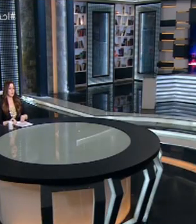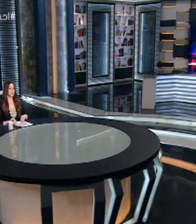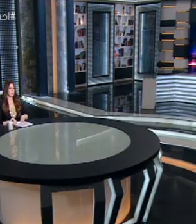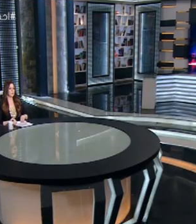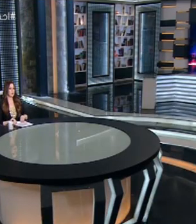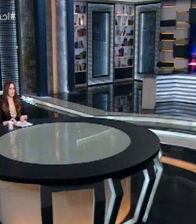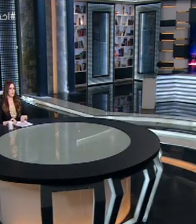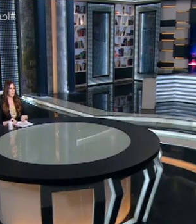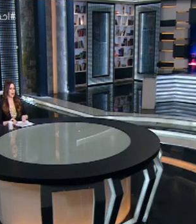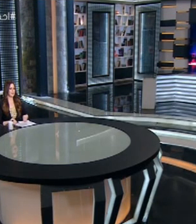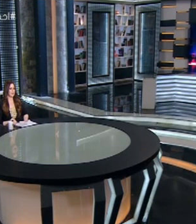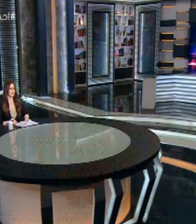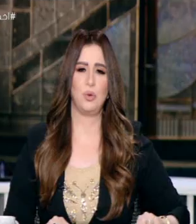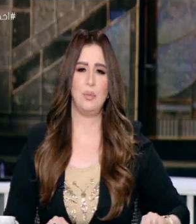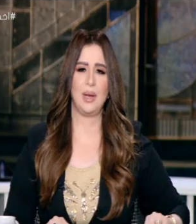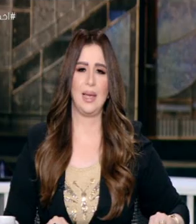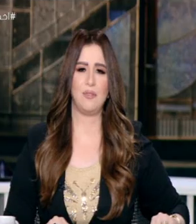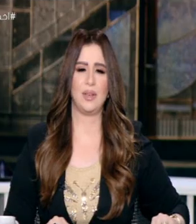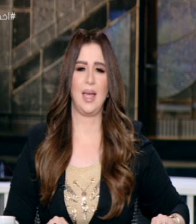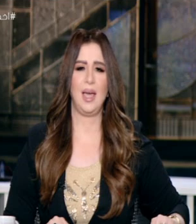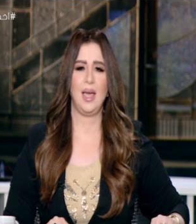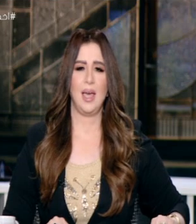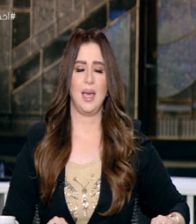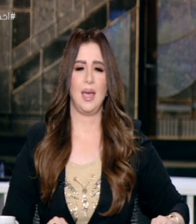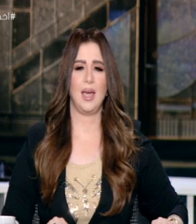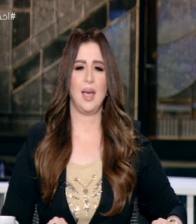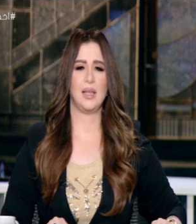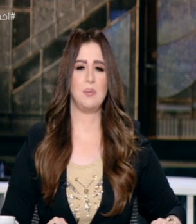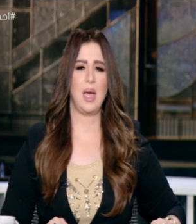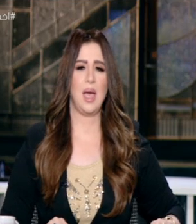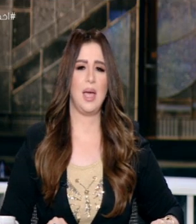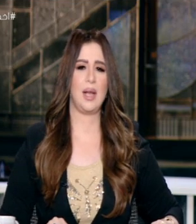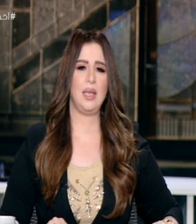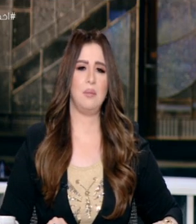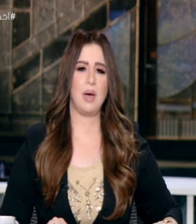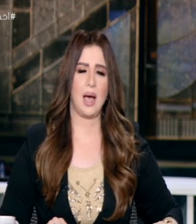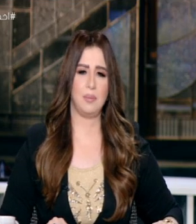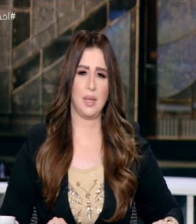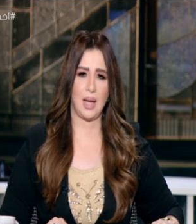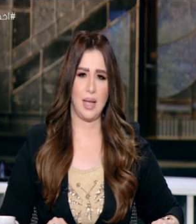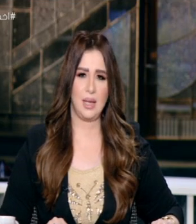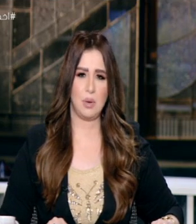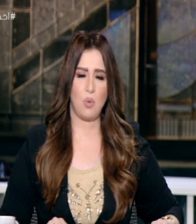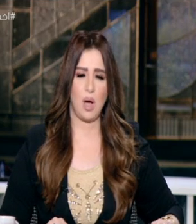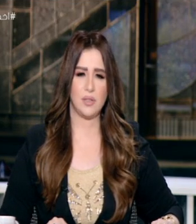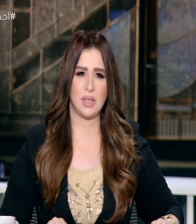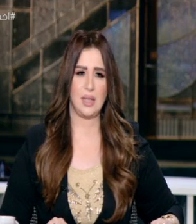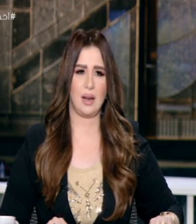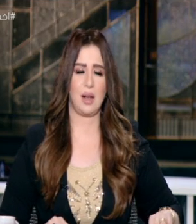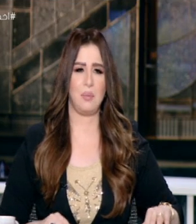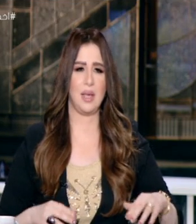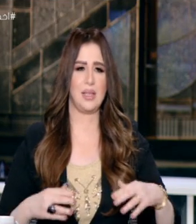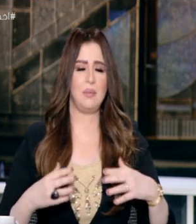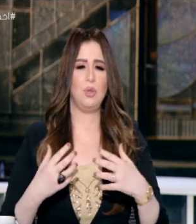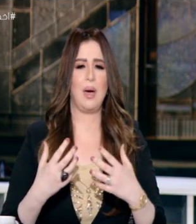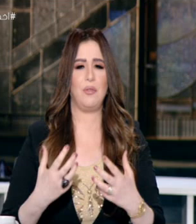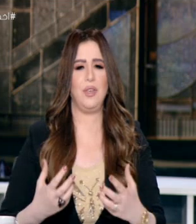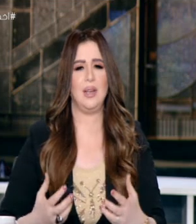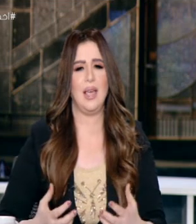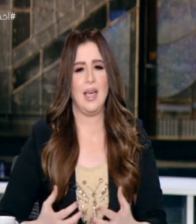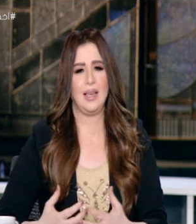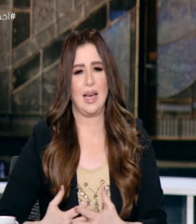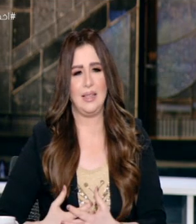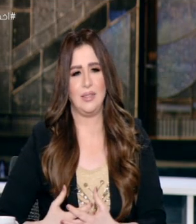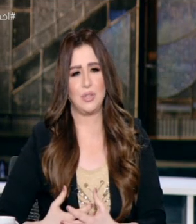فيديو لطيف هنشوفه مع حضراتكم لفتاة هي اسمها ريم عبد الغني من محافظة الغربية. زي ما انتم